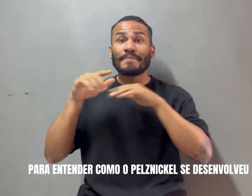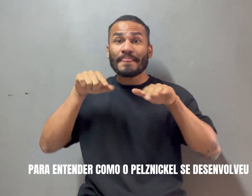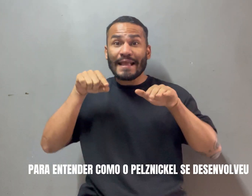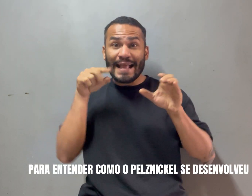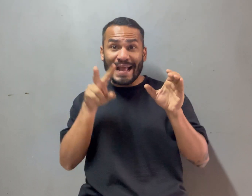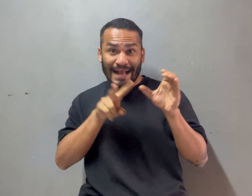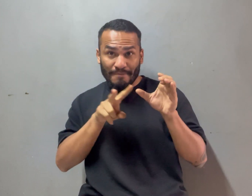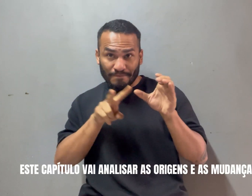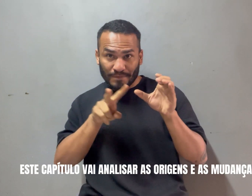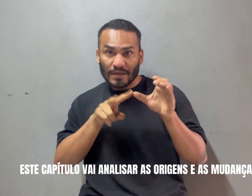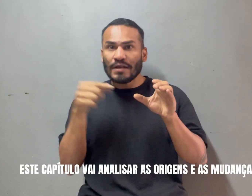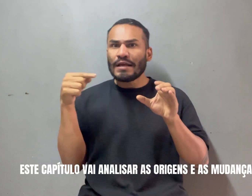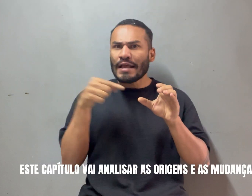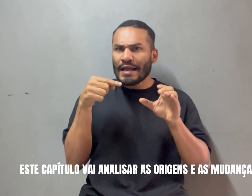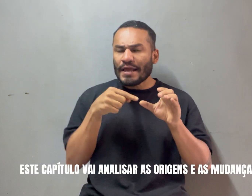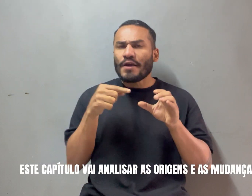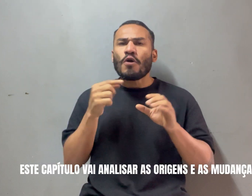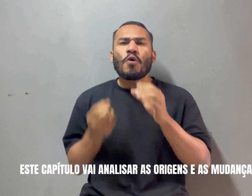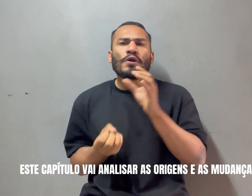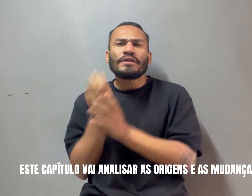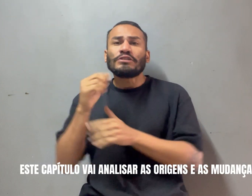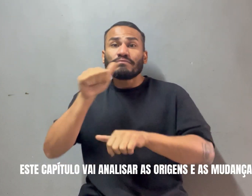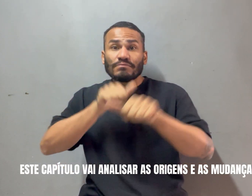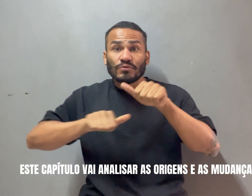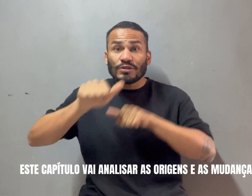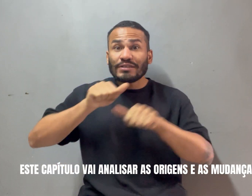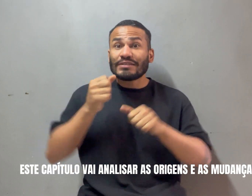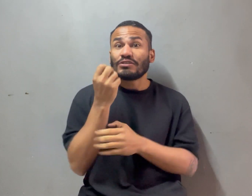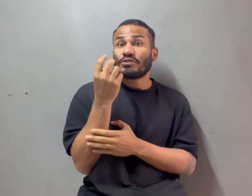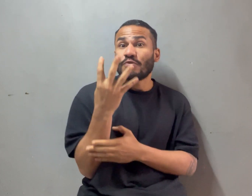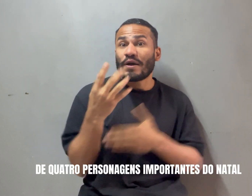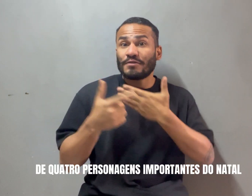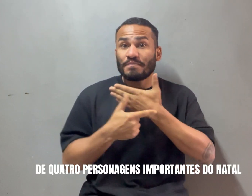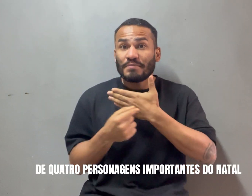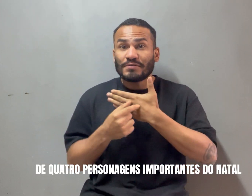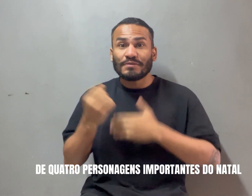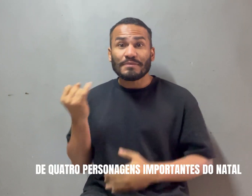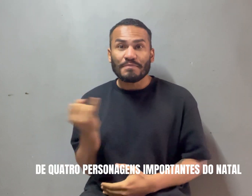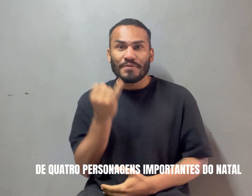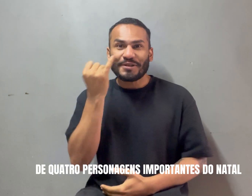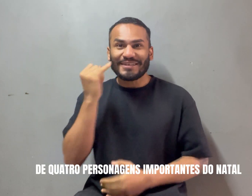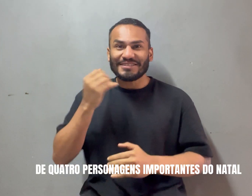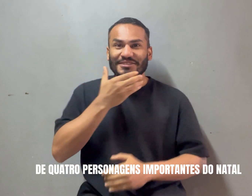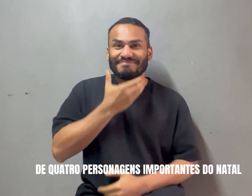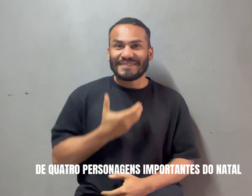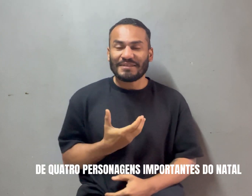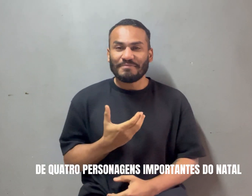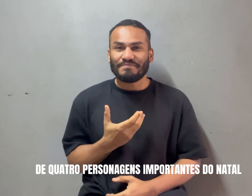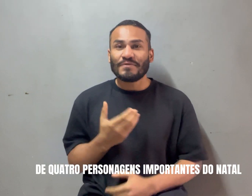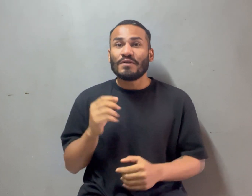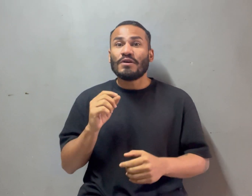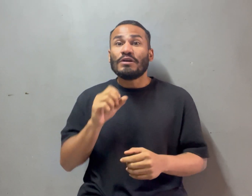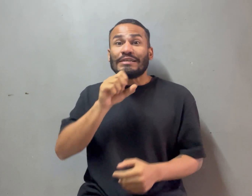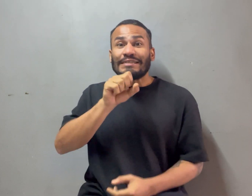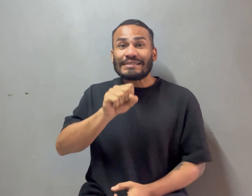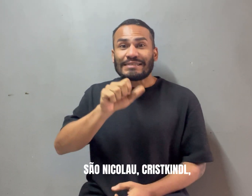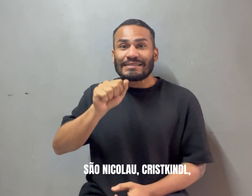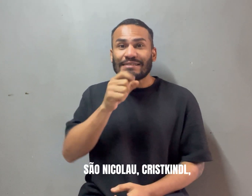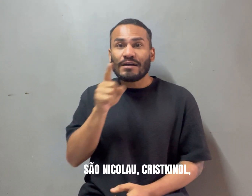desenvolveu, este capítulo vai analisar as origens e as mudanças de 4 personagens importantes do Natal: São